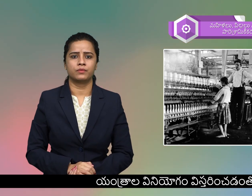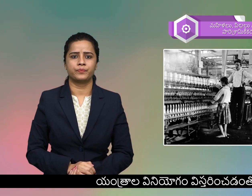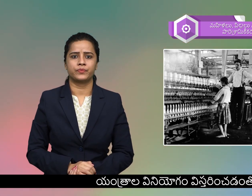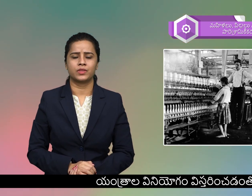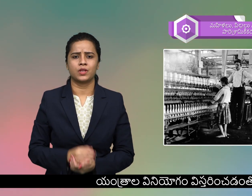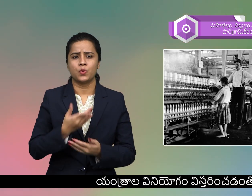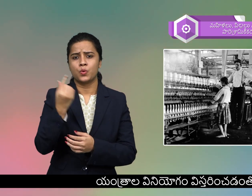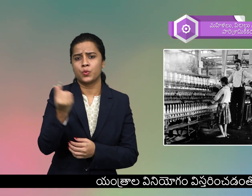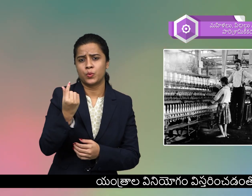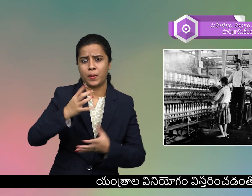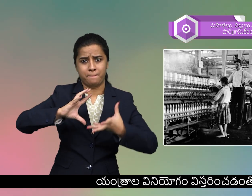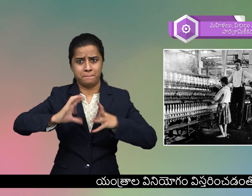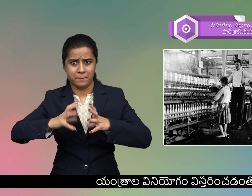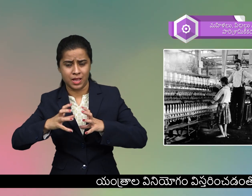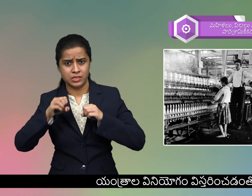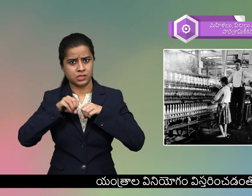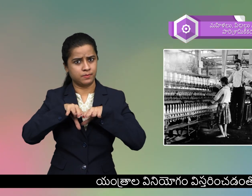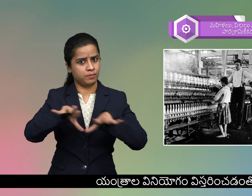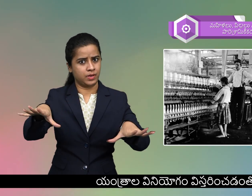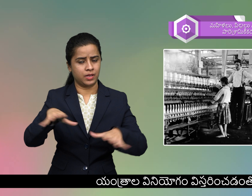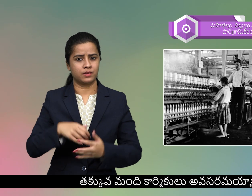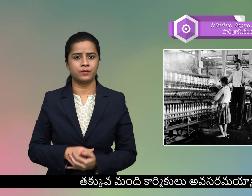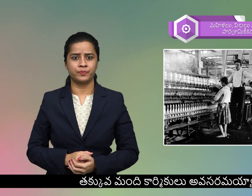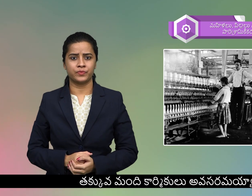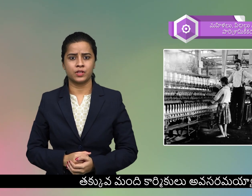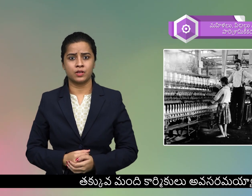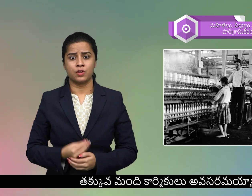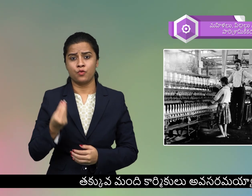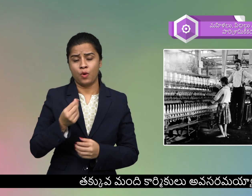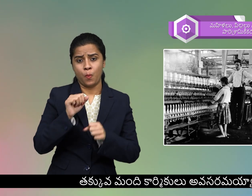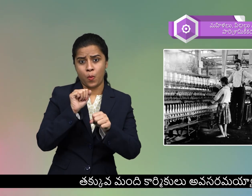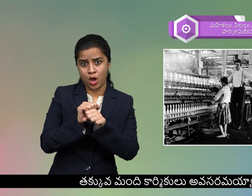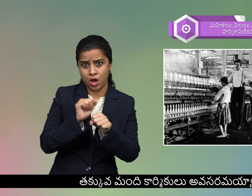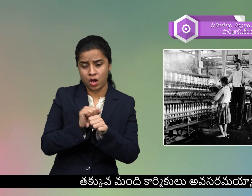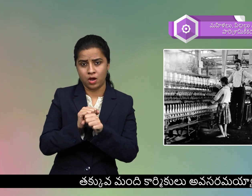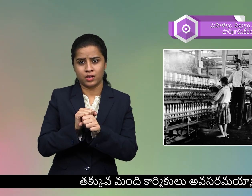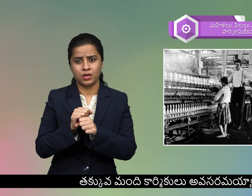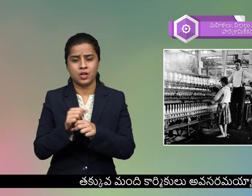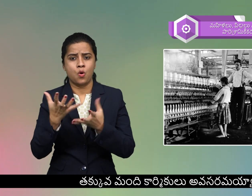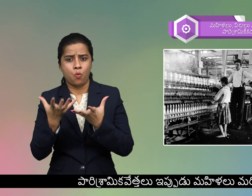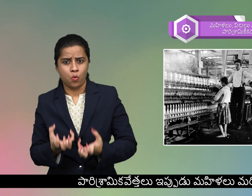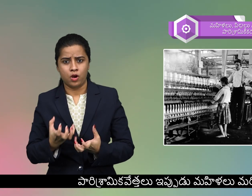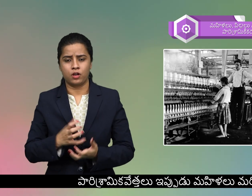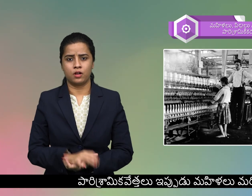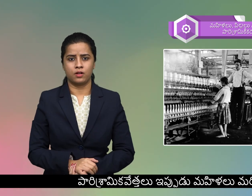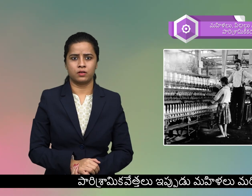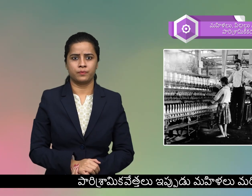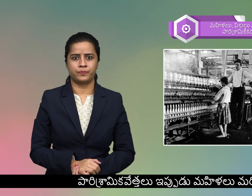యంత్రాల వినియోగం విస్తరించడంతో తక్కువ మంది కార్మికులు అవసరమయ్యారు. పారిశ్రామికవేత్తలు